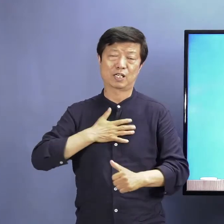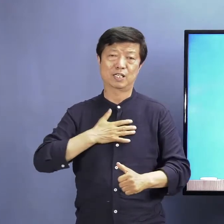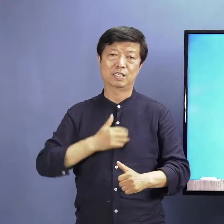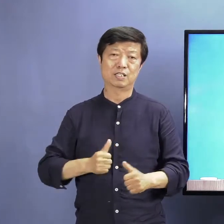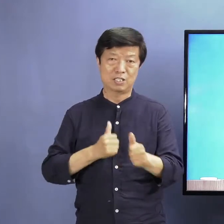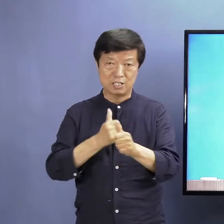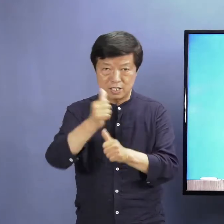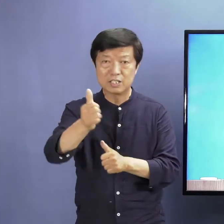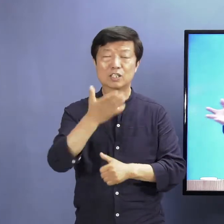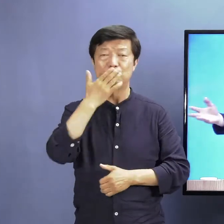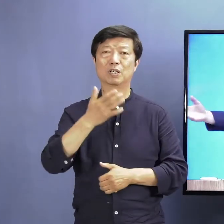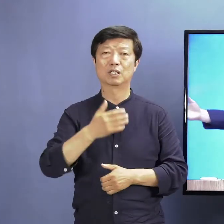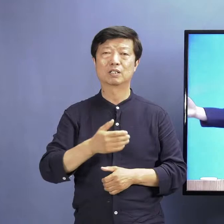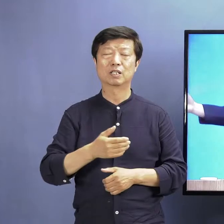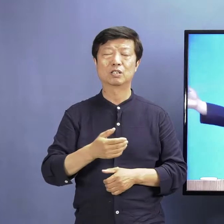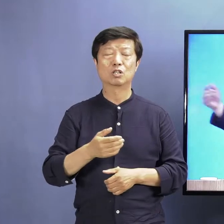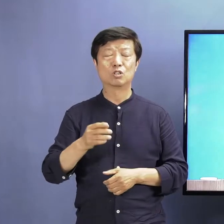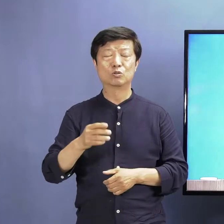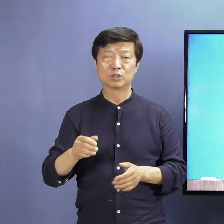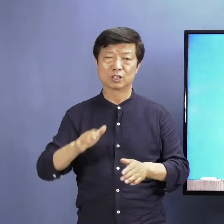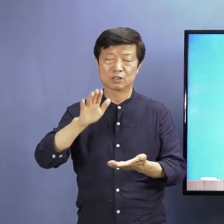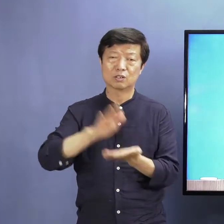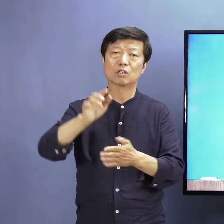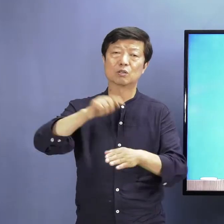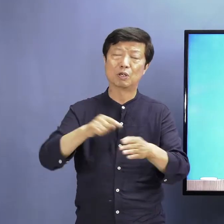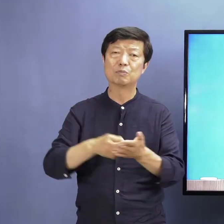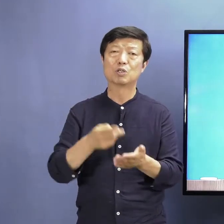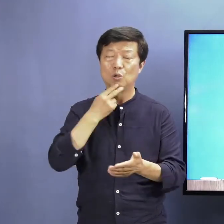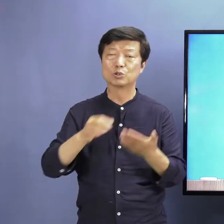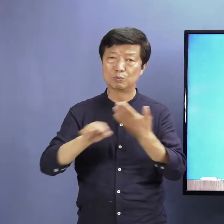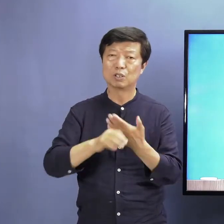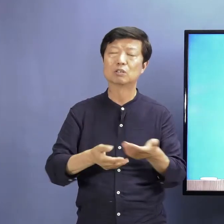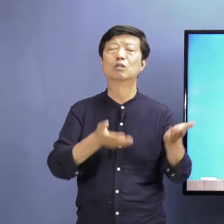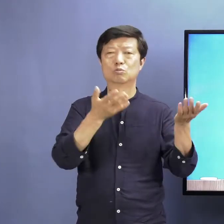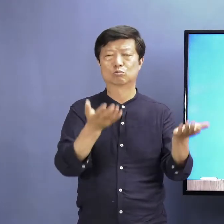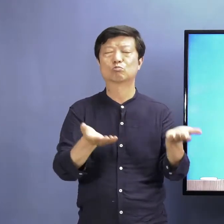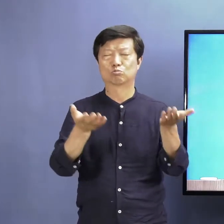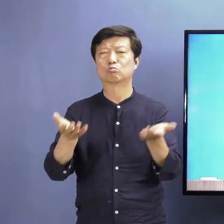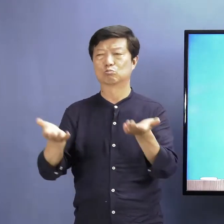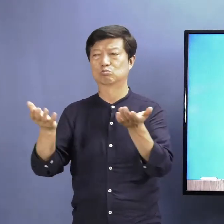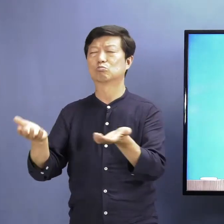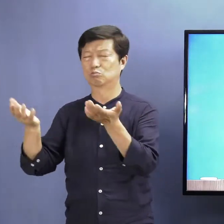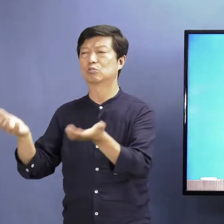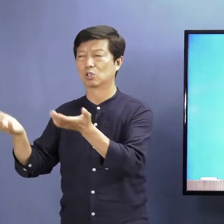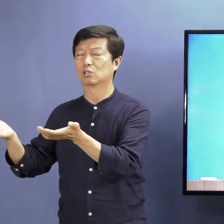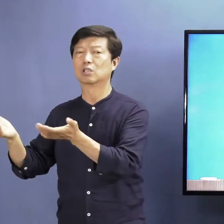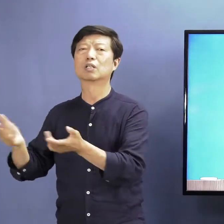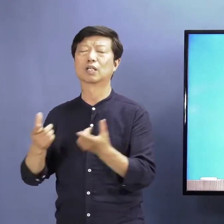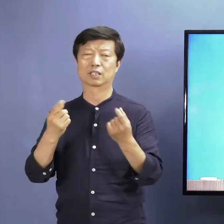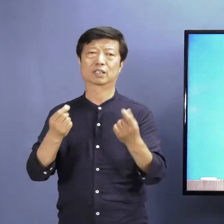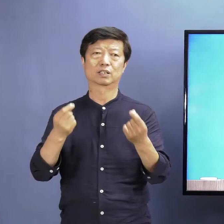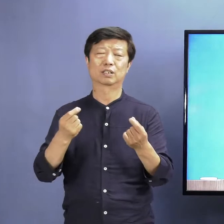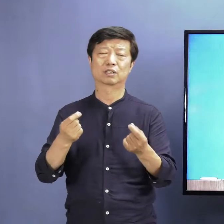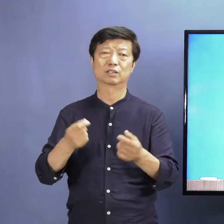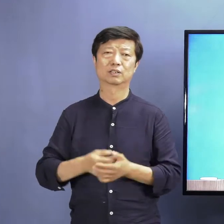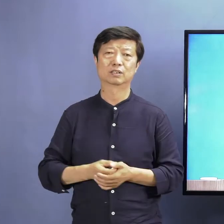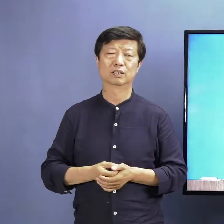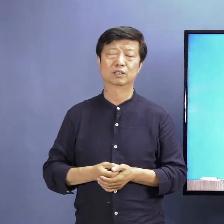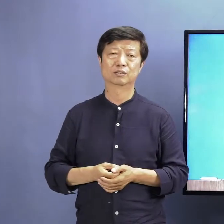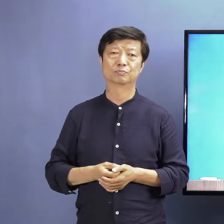아니면 떠내려가는 배와 같아요. 열정이 없으면 신앙 못 지킵니다. 열정이 없으면 핍박 이길 수 없어요.